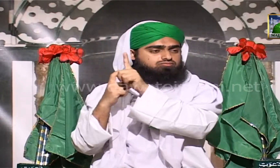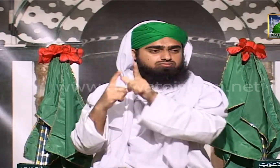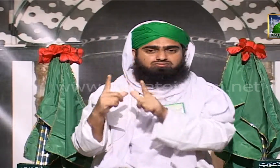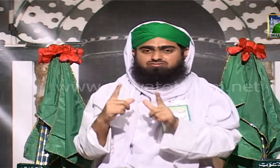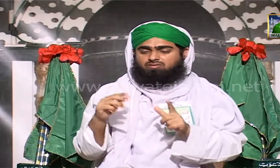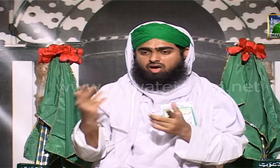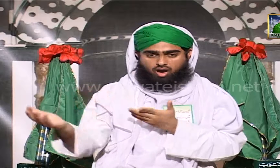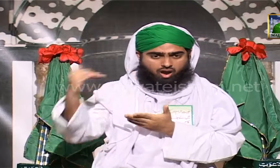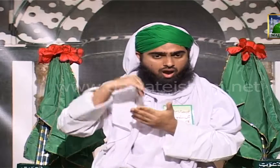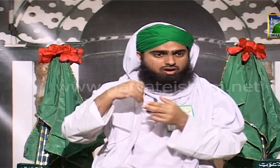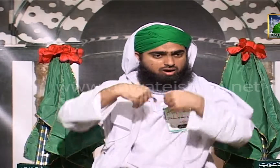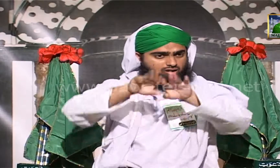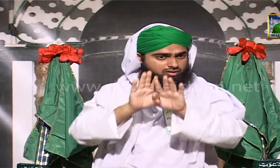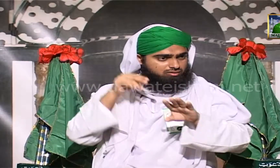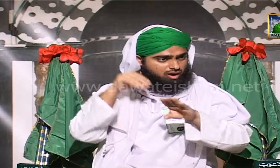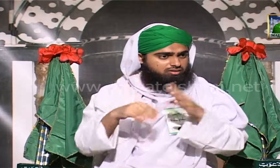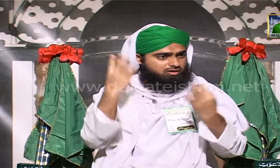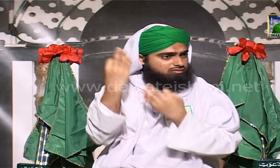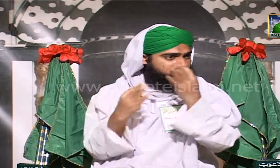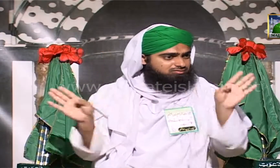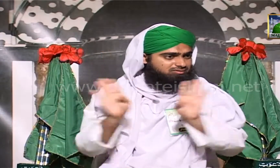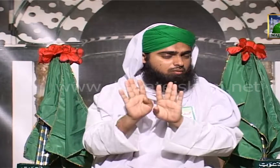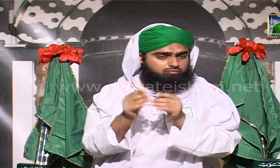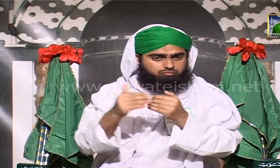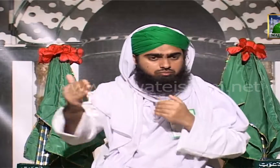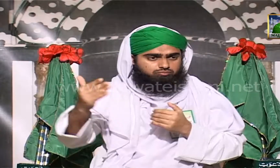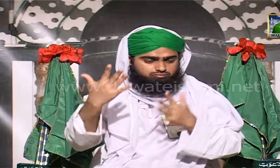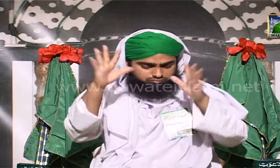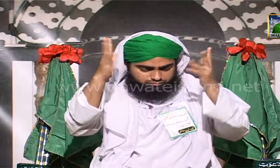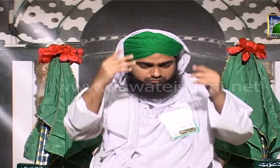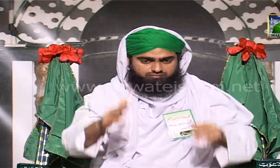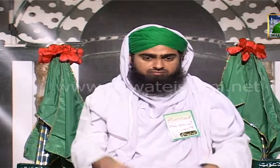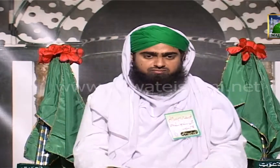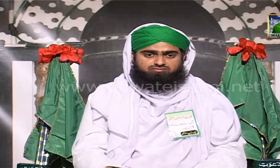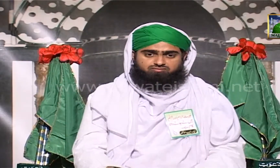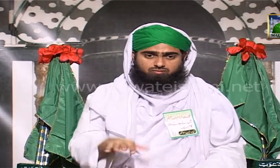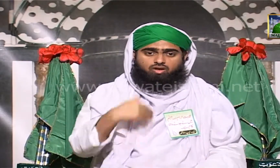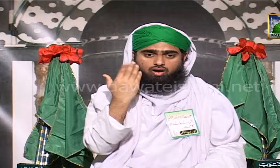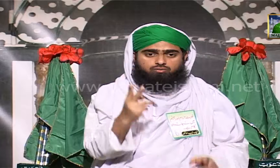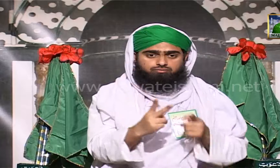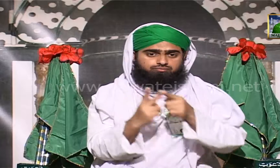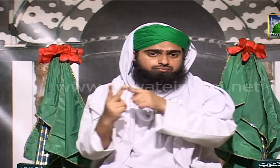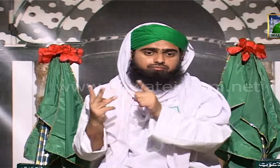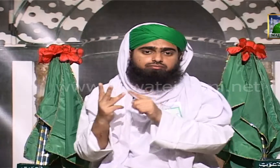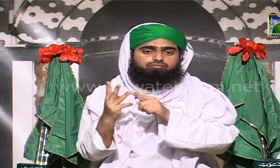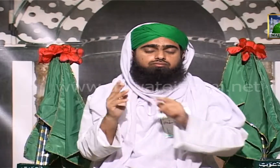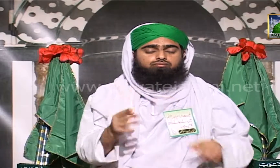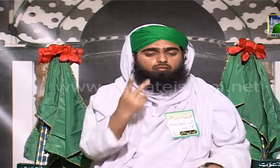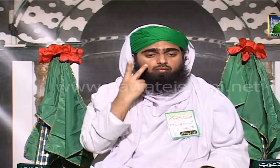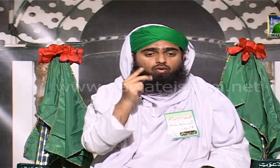کسی کو نہیں بچا سکیں گے. اور ایک مزید منظر بھی دیکھا, متعدد مناظر دیکھے. ایک مزید منظر یہ